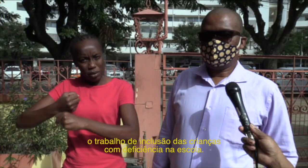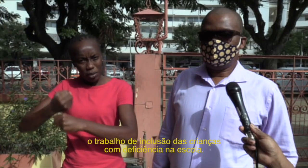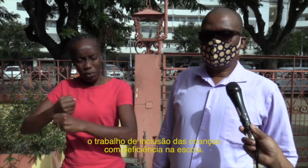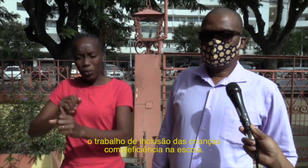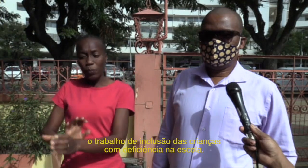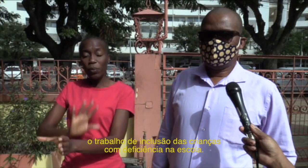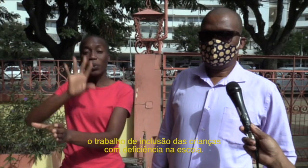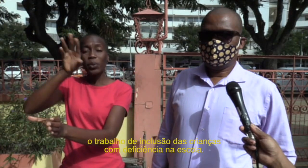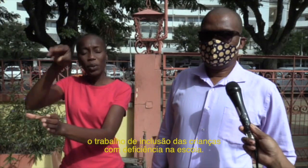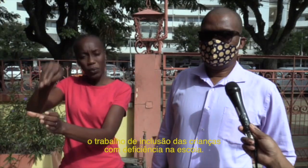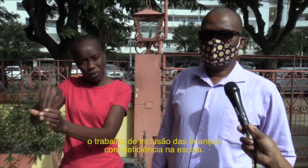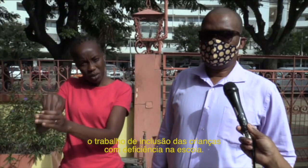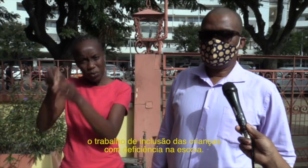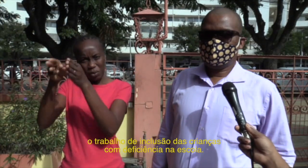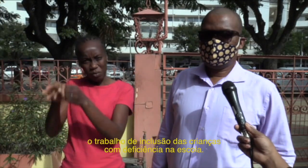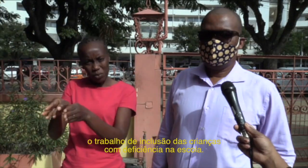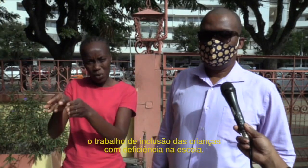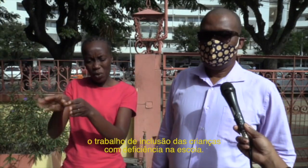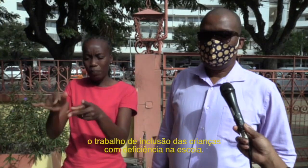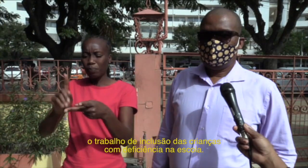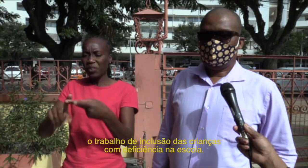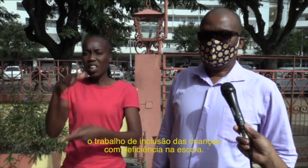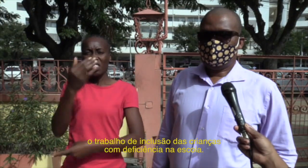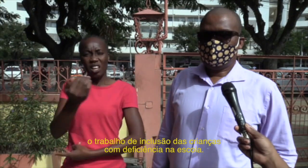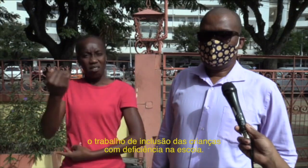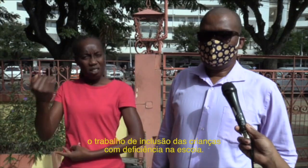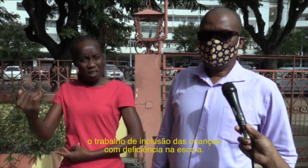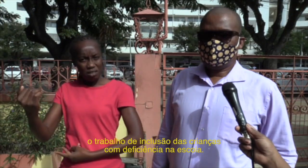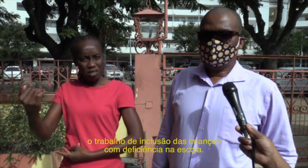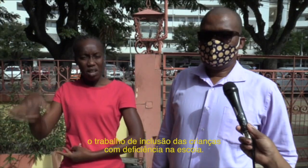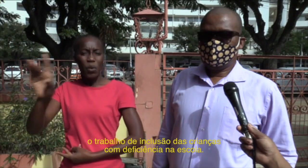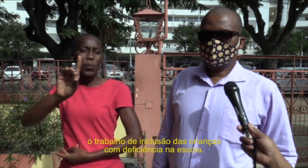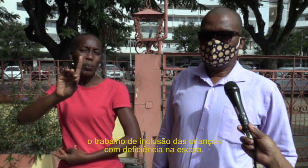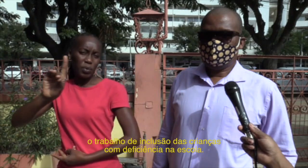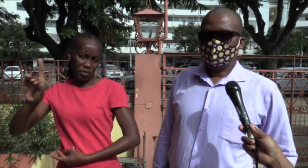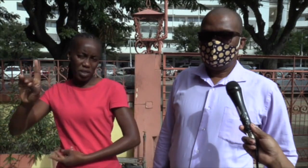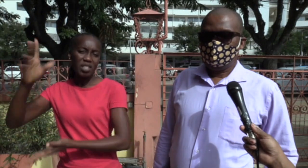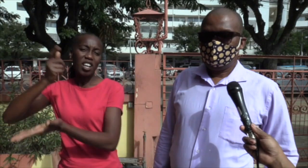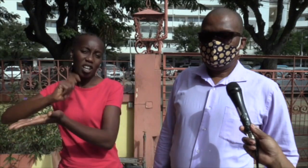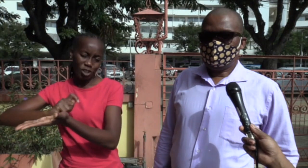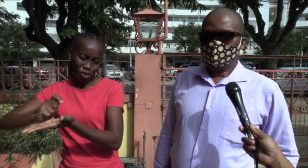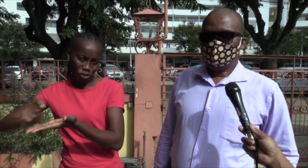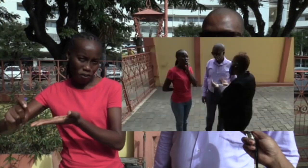inclusão das pessoas das crianças com deficiência na escola